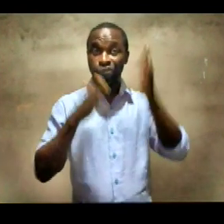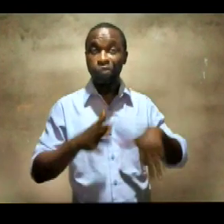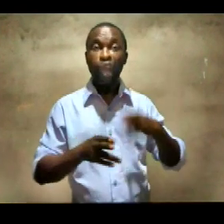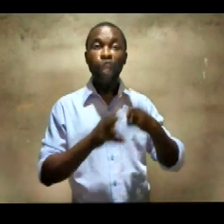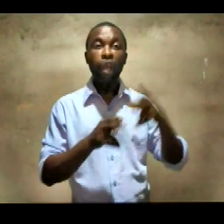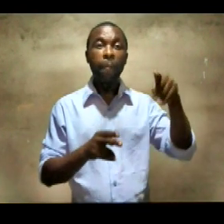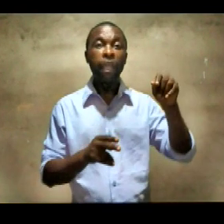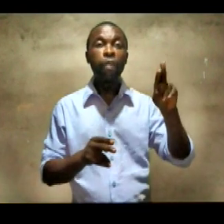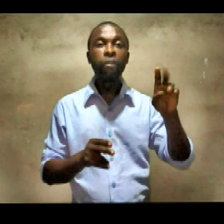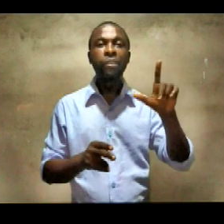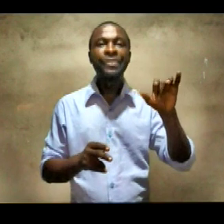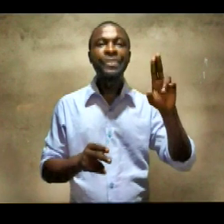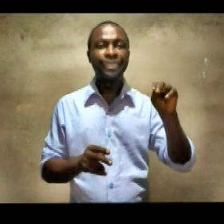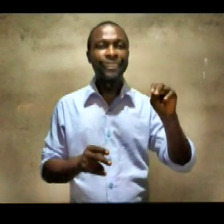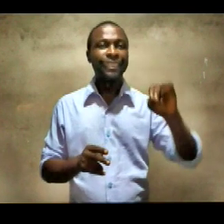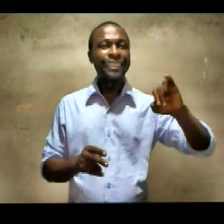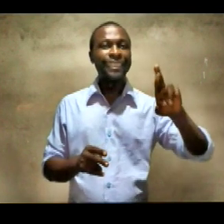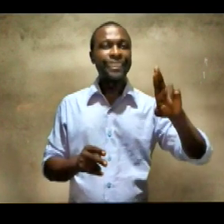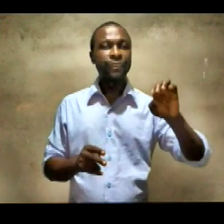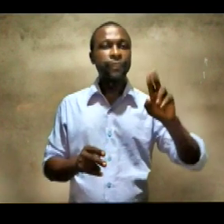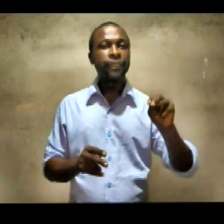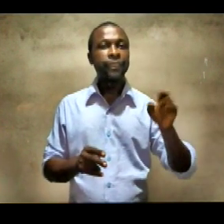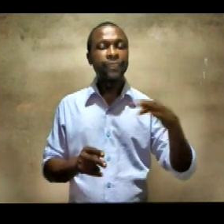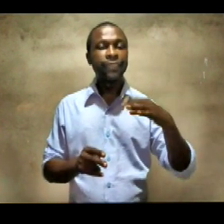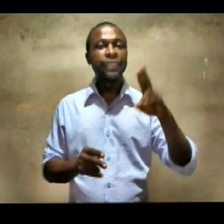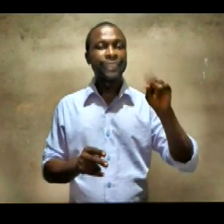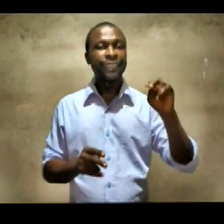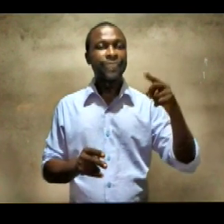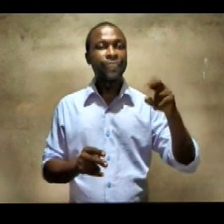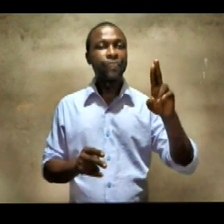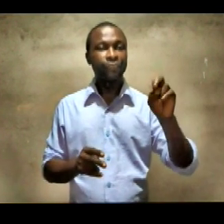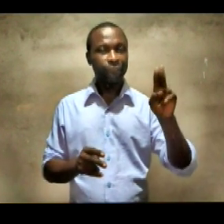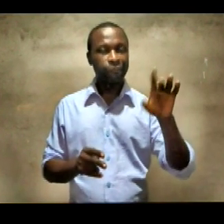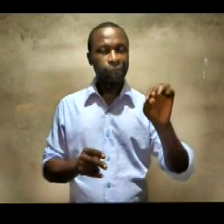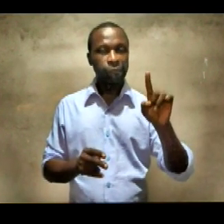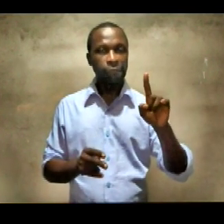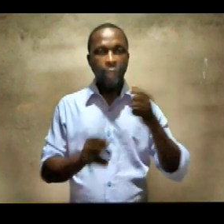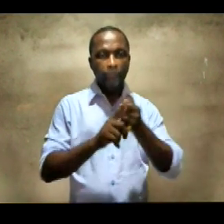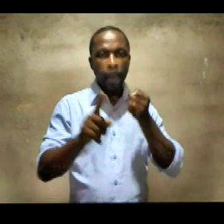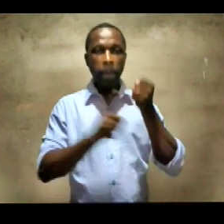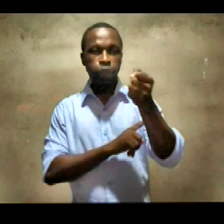Irène Guéné, salue l'action du gouvernement en cette 28e édition qui